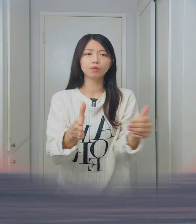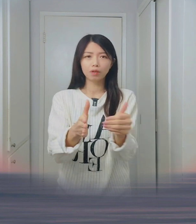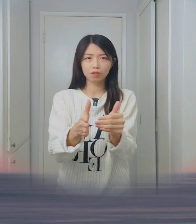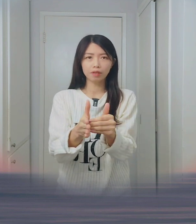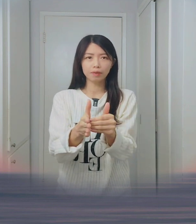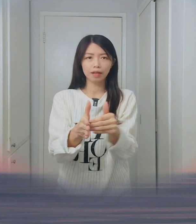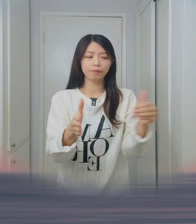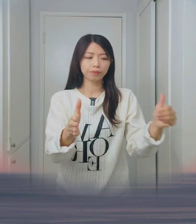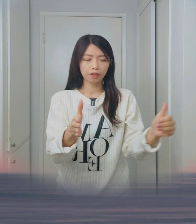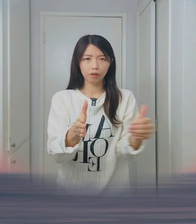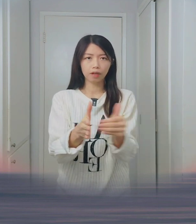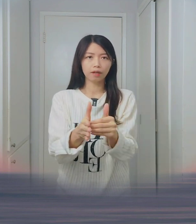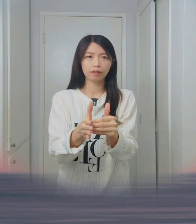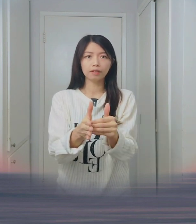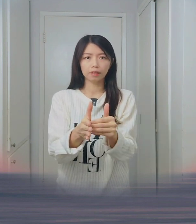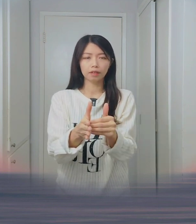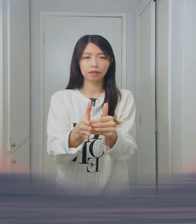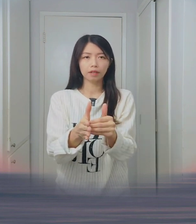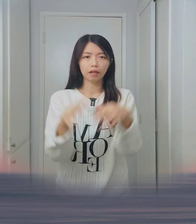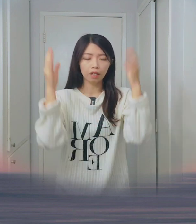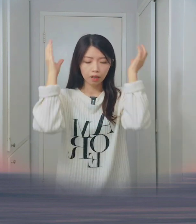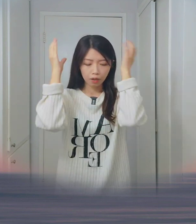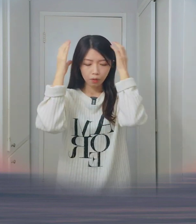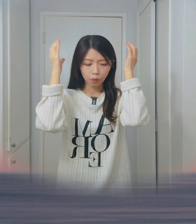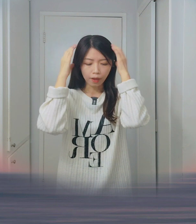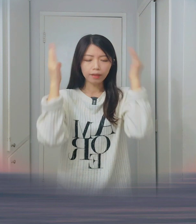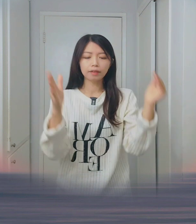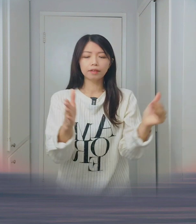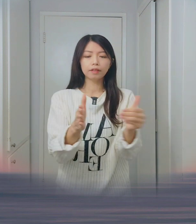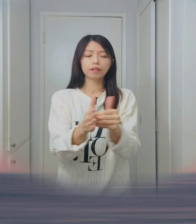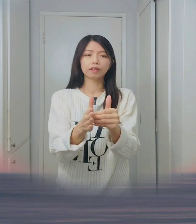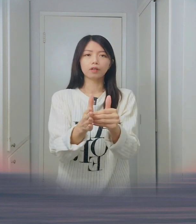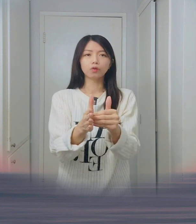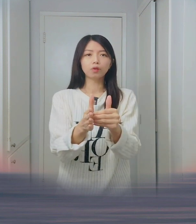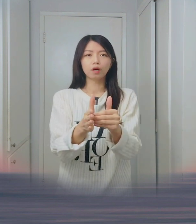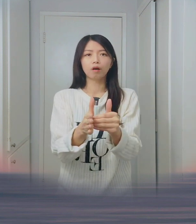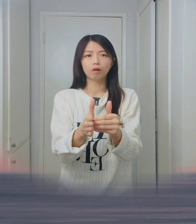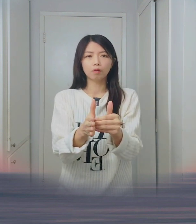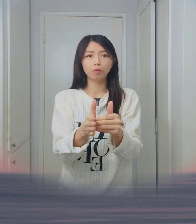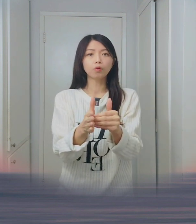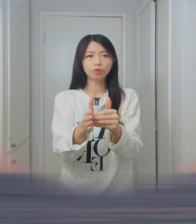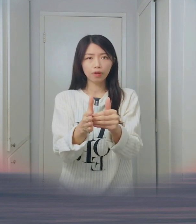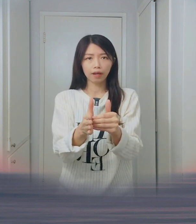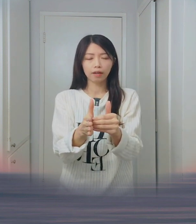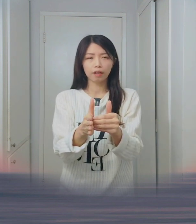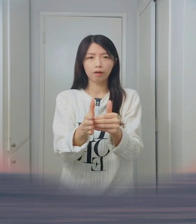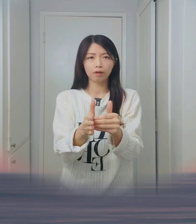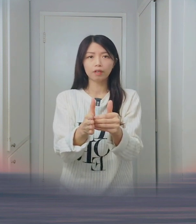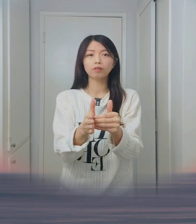바닥에 붙여주시면 됩니다. 이렇게 끝. 고난 끝. 그리고 뭐뭐